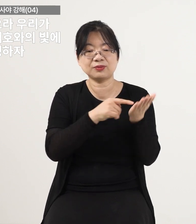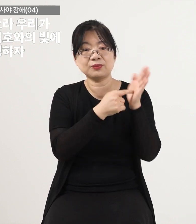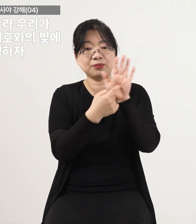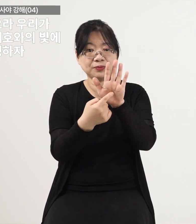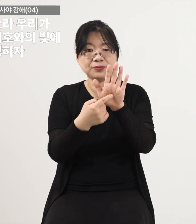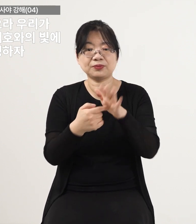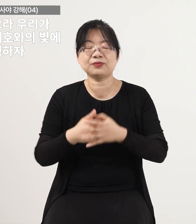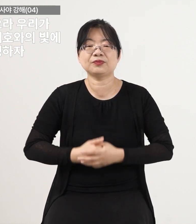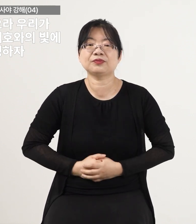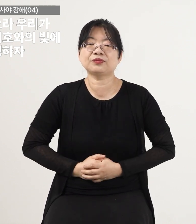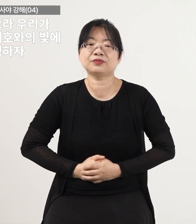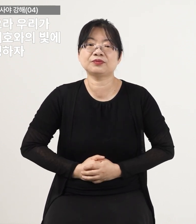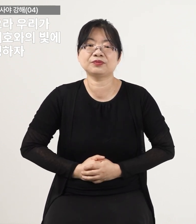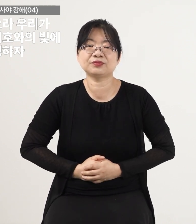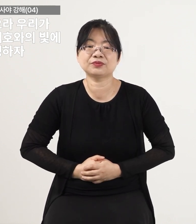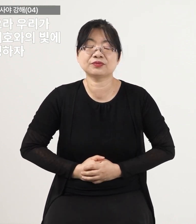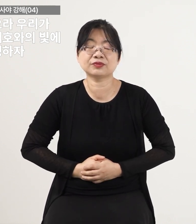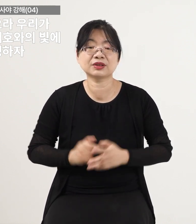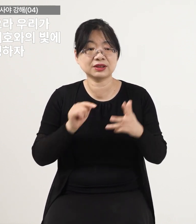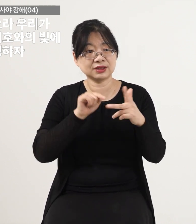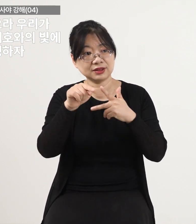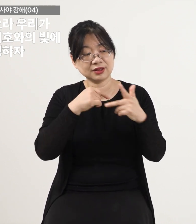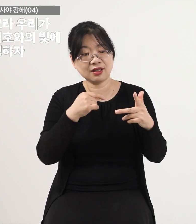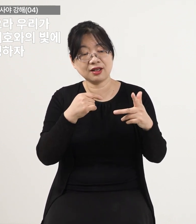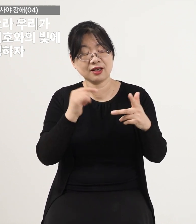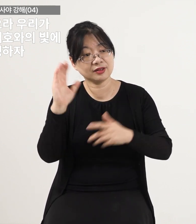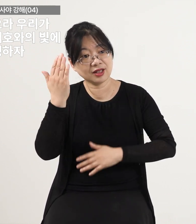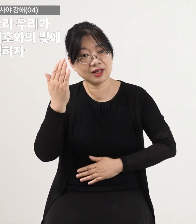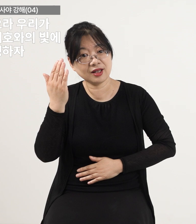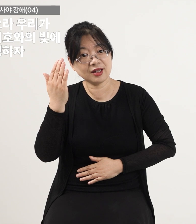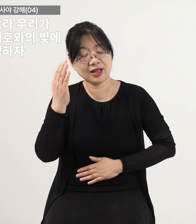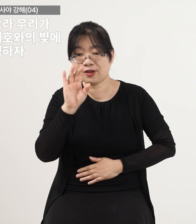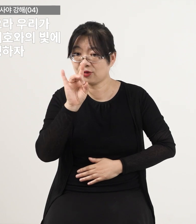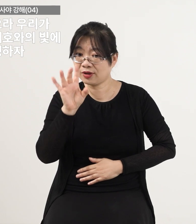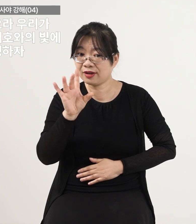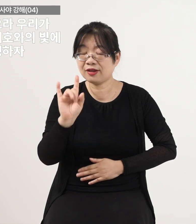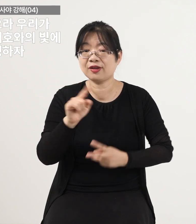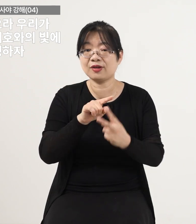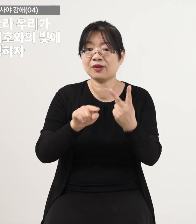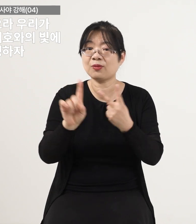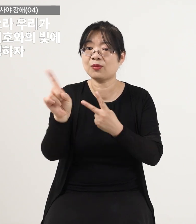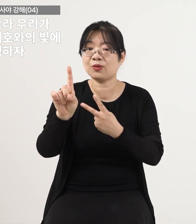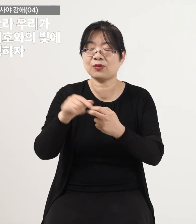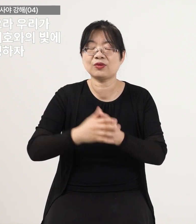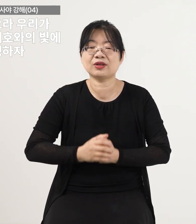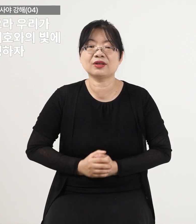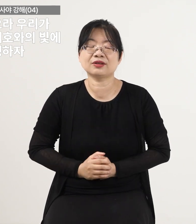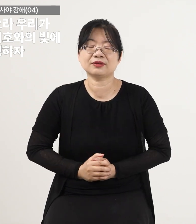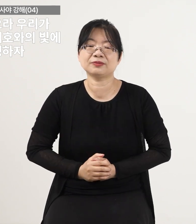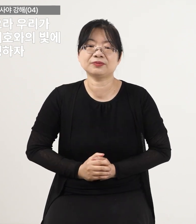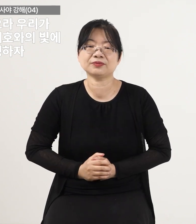겁니다. 이해가 됩니다, 안 됩니다? 네.